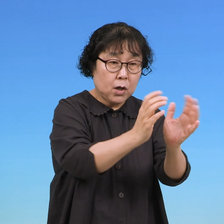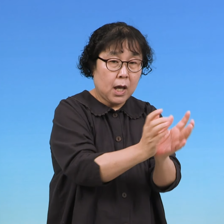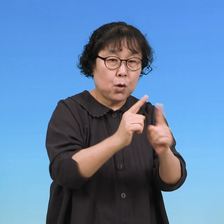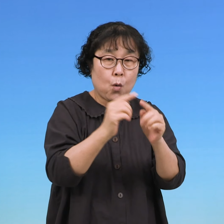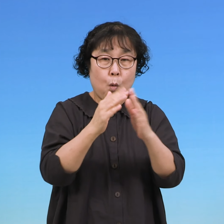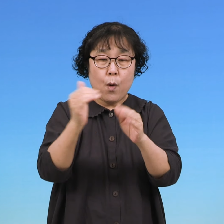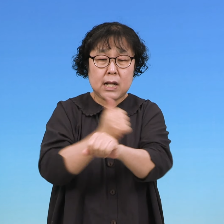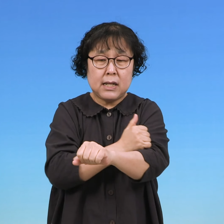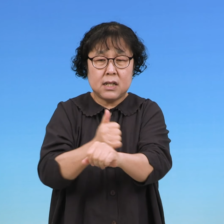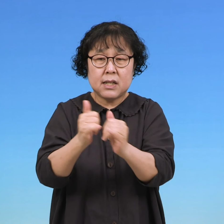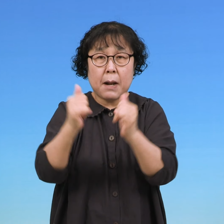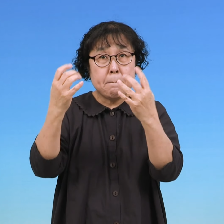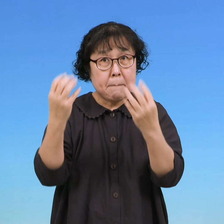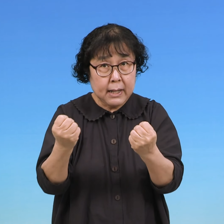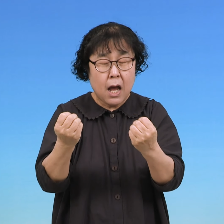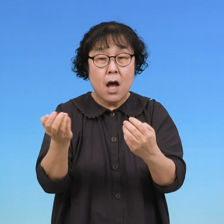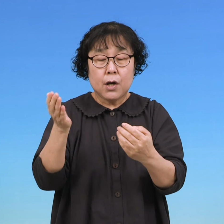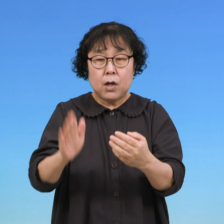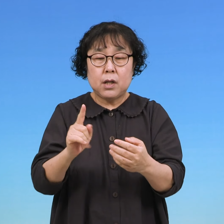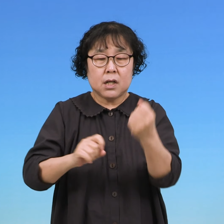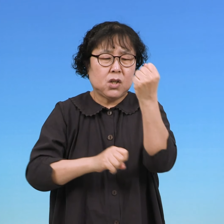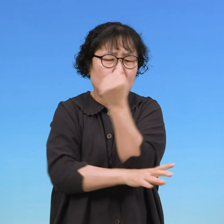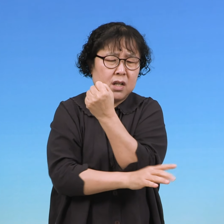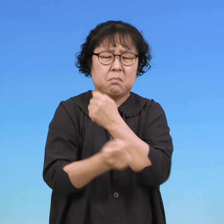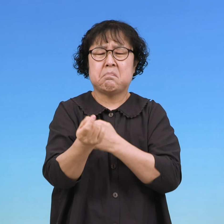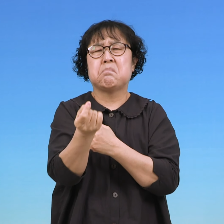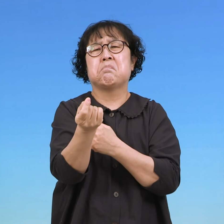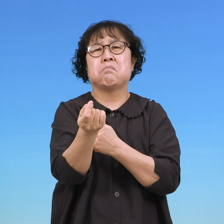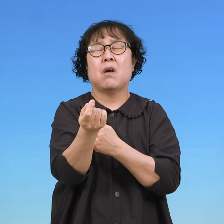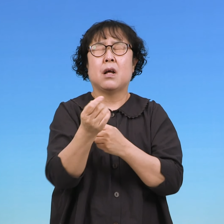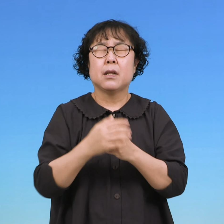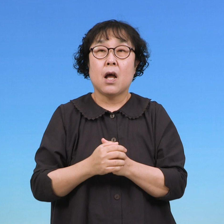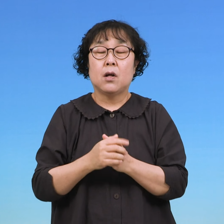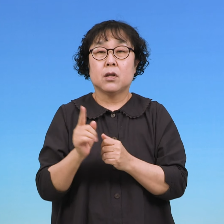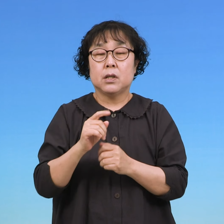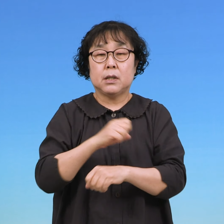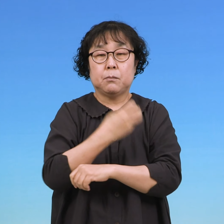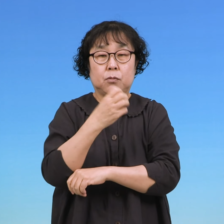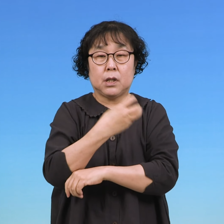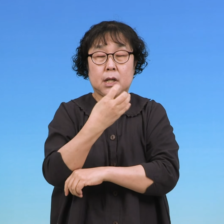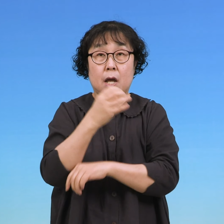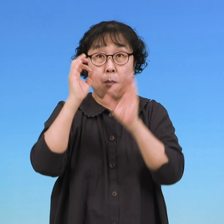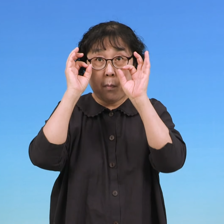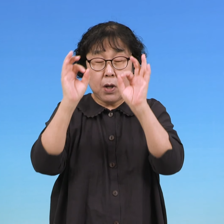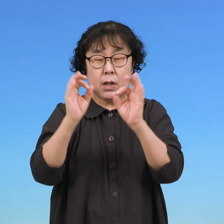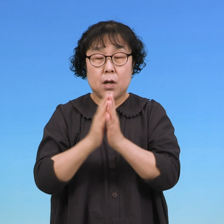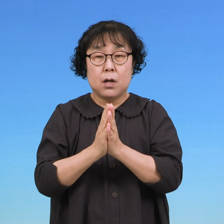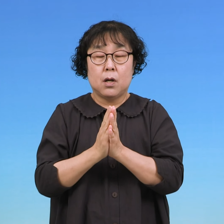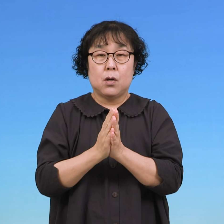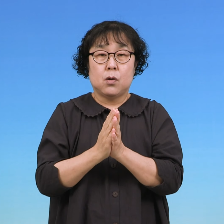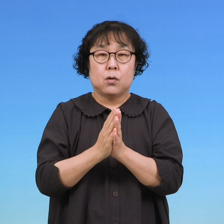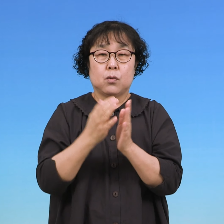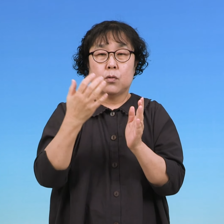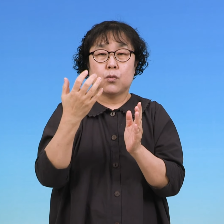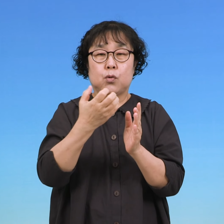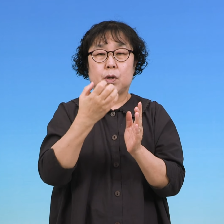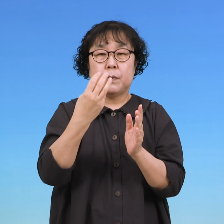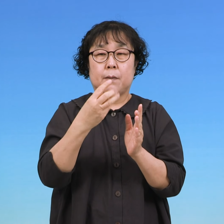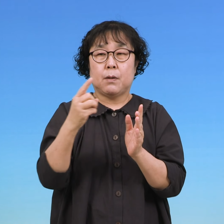그 영향력이 미미한 것을 가리키는 말이다. 모 신문 기사에 의하면